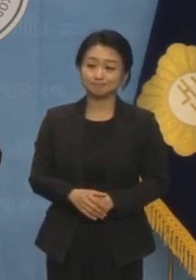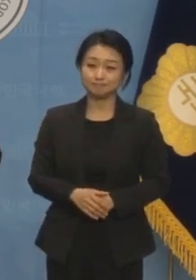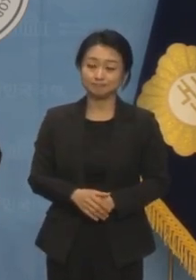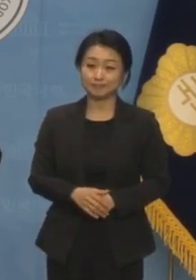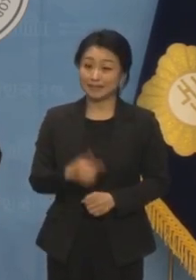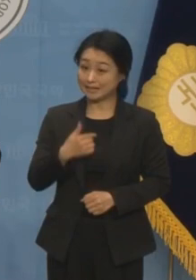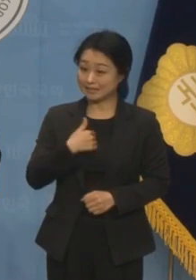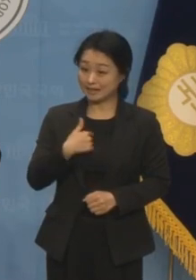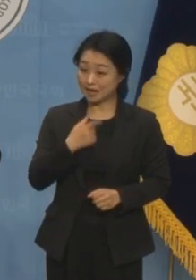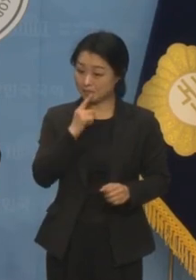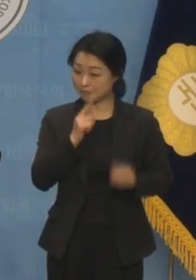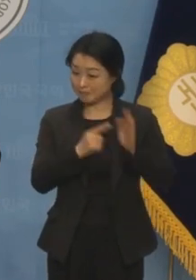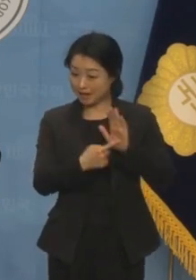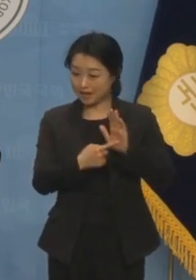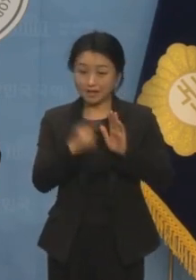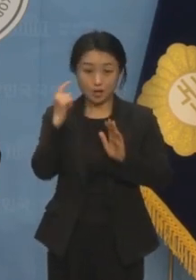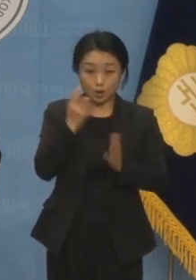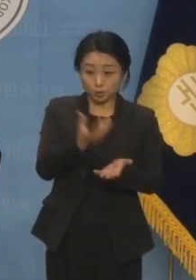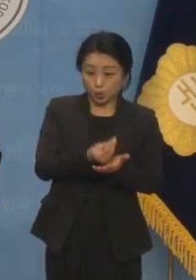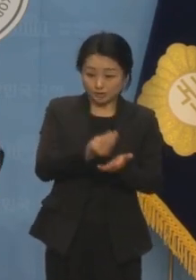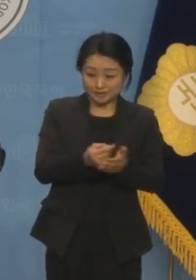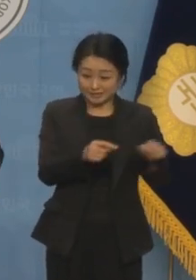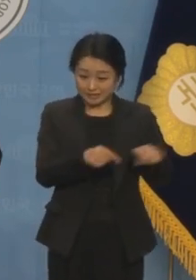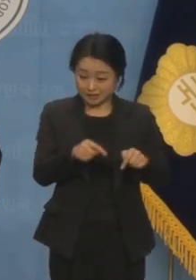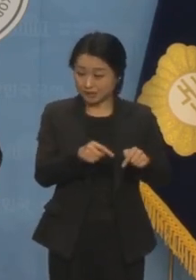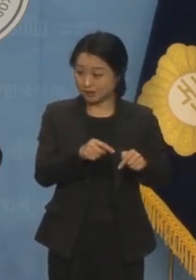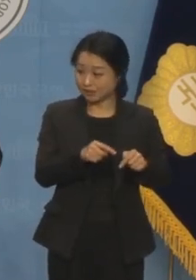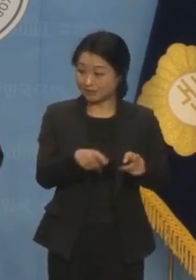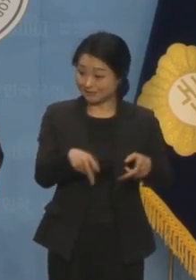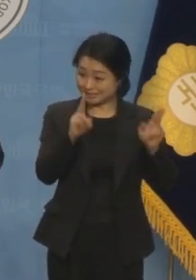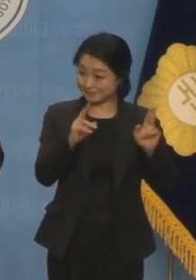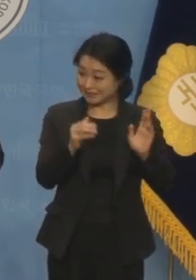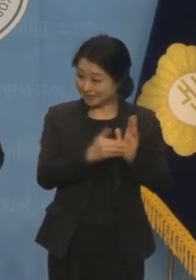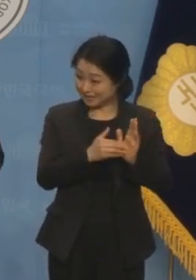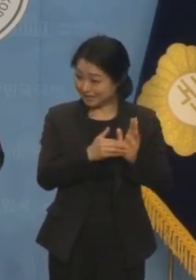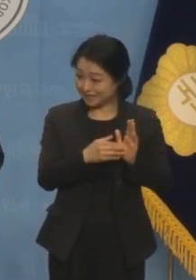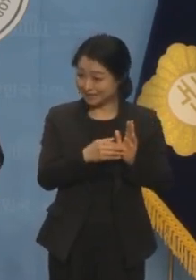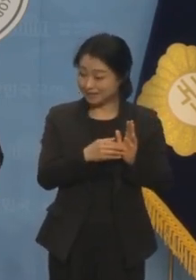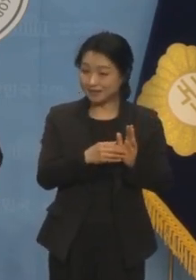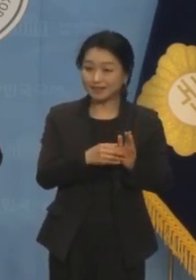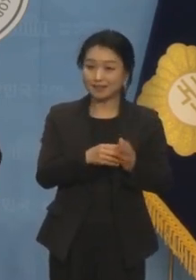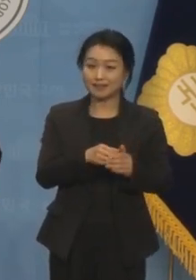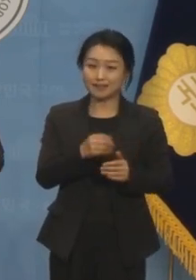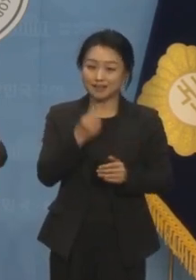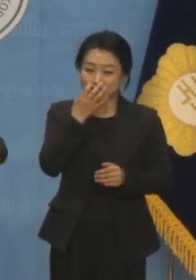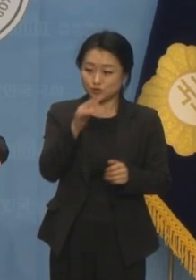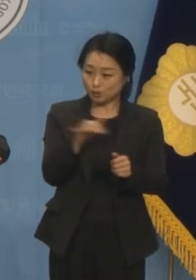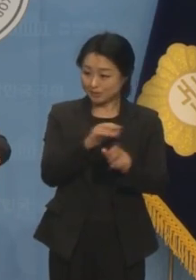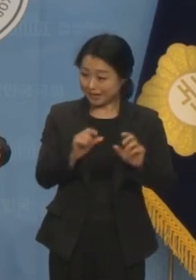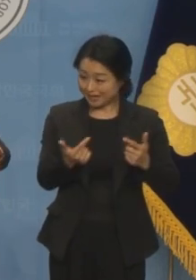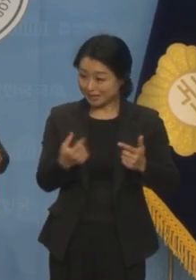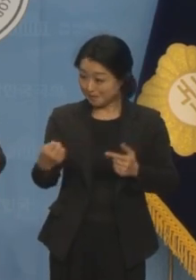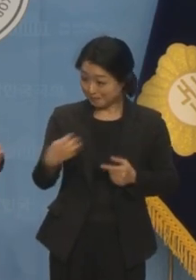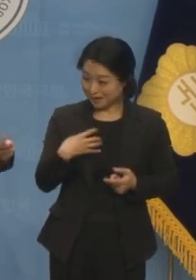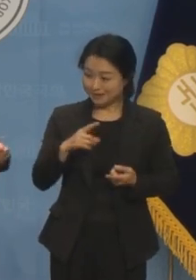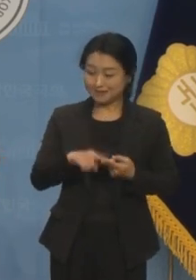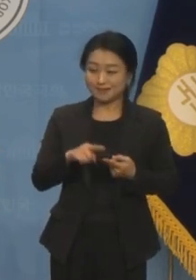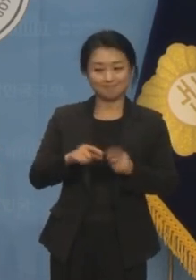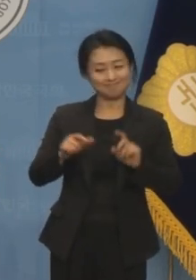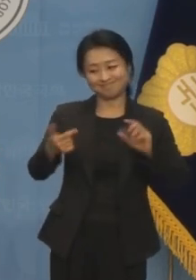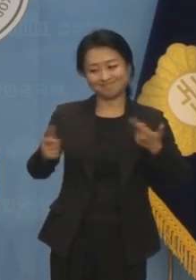짜깁기 됐다 그리고 전체 녹취록의 맥락을 보면 위중교사가 아니다 이렇게 주장하는 부분에 대해서는 지금부터 반박을